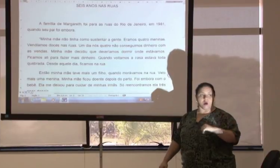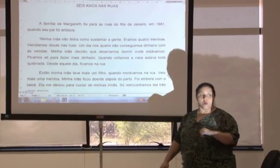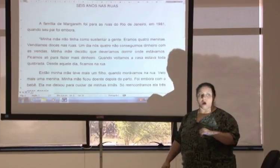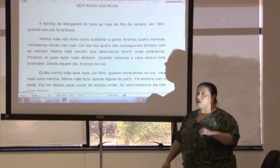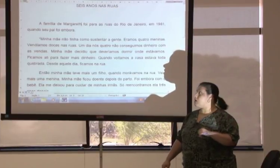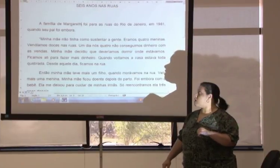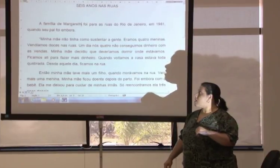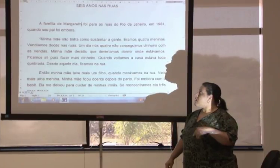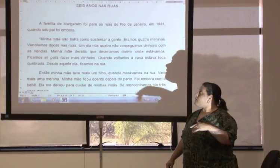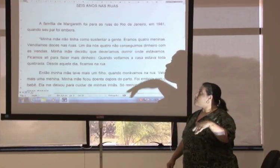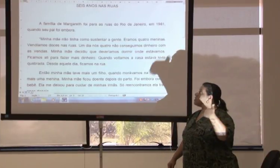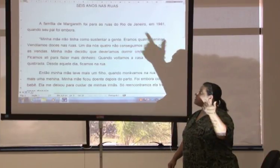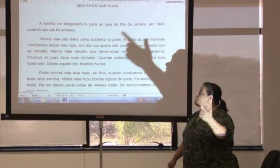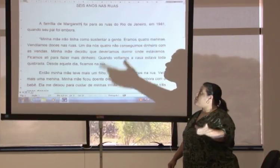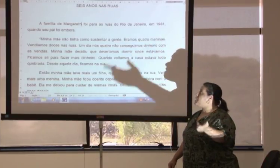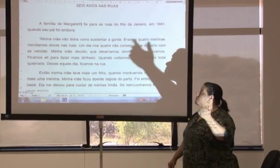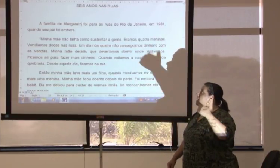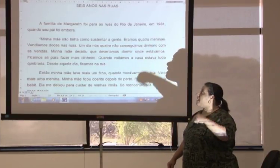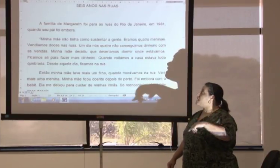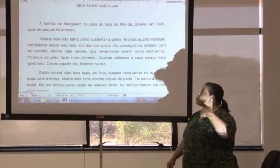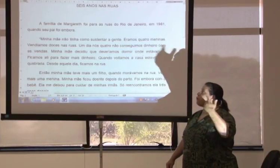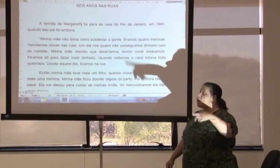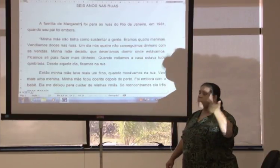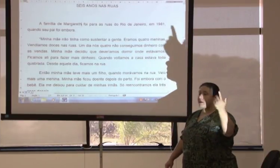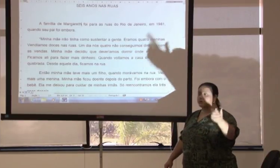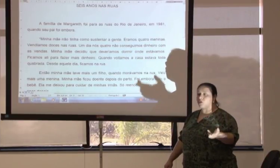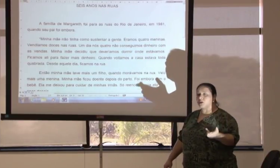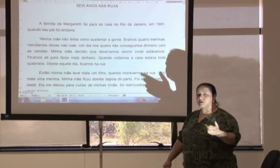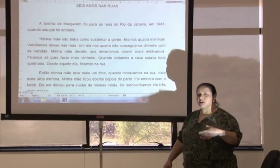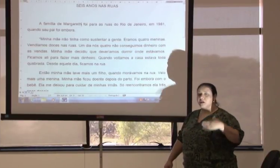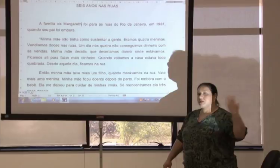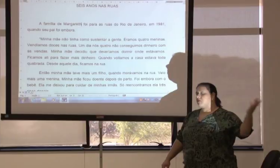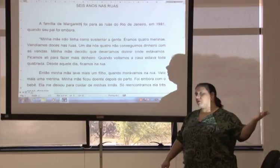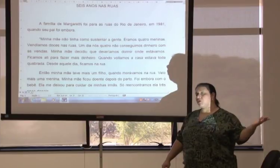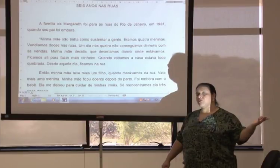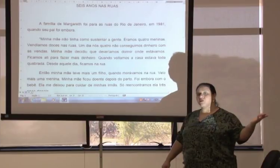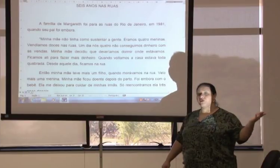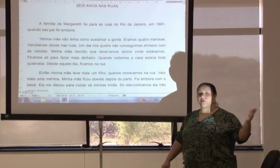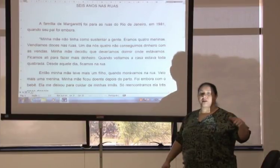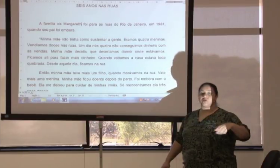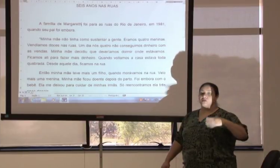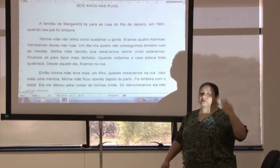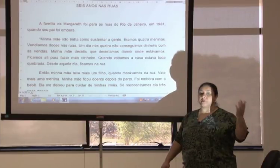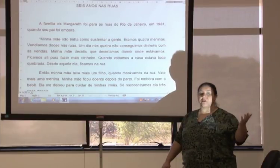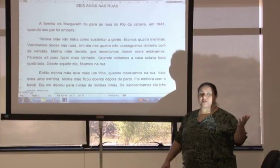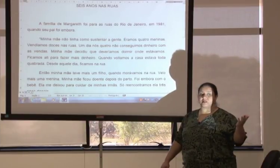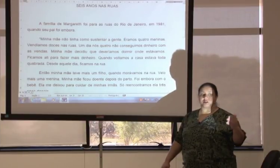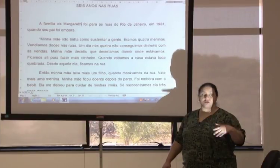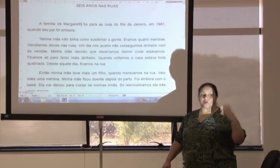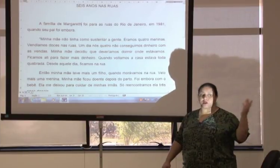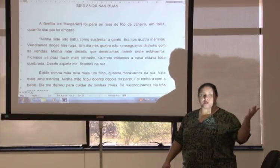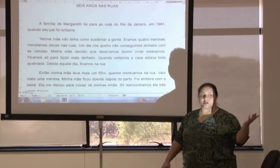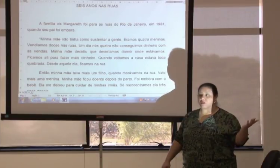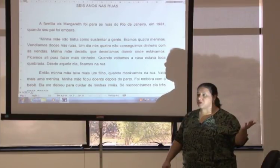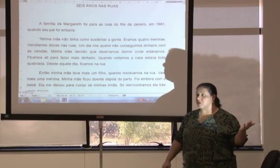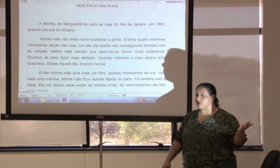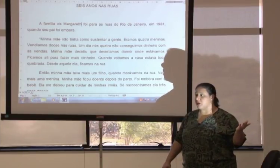rua. Depois, a família de Margarete foi para as ruas. Todo mundo foi para as ruas fazer manifestação, só por isso você começou a viver na